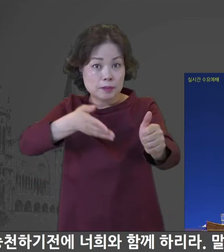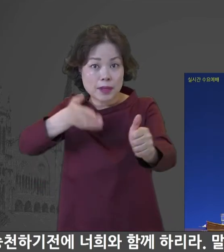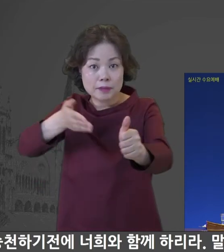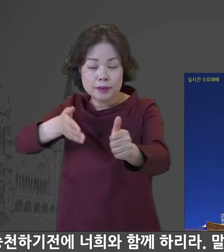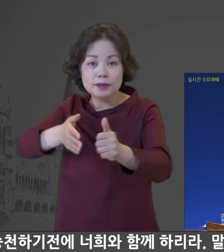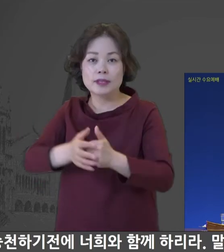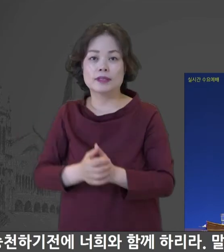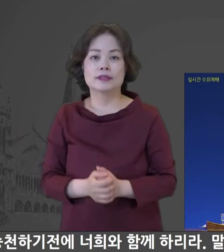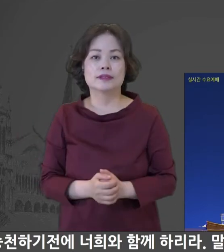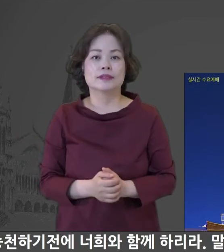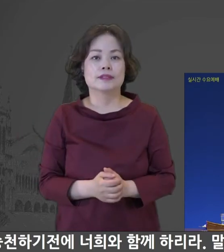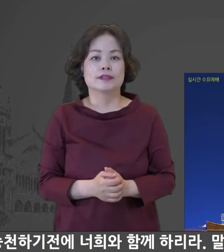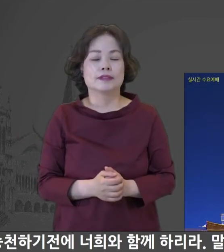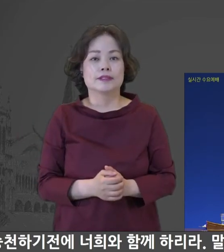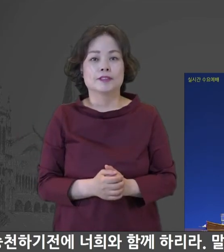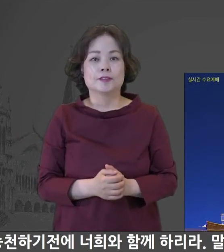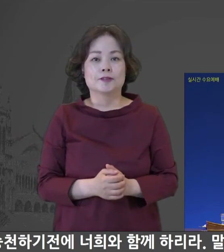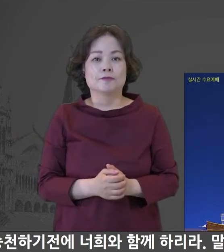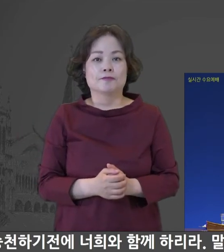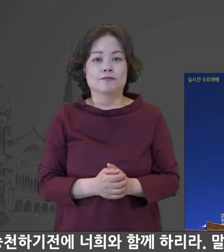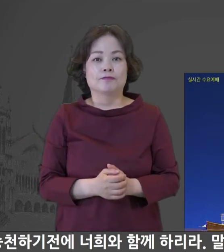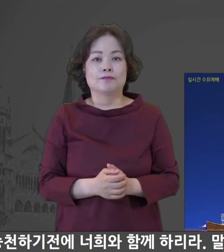바랍니다.